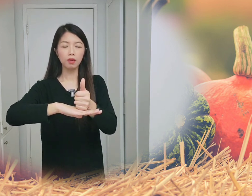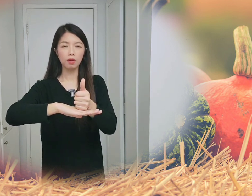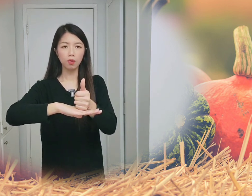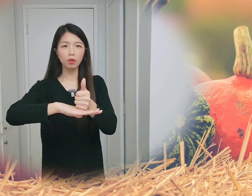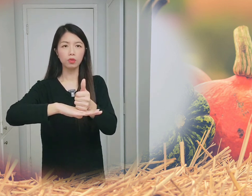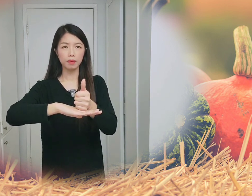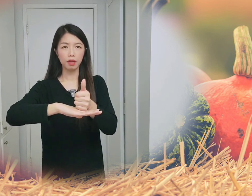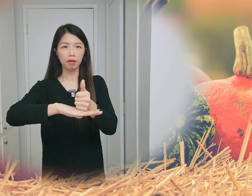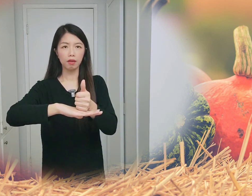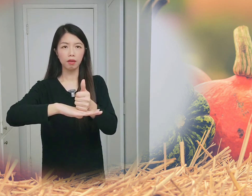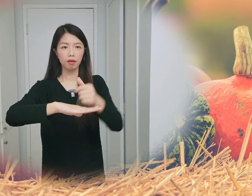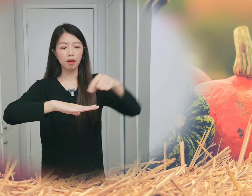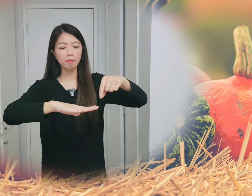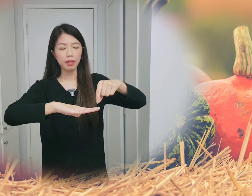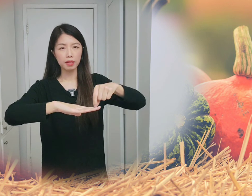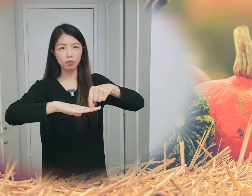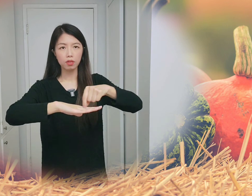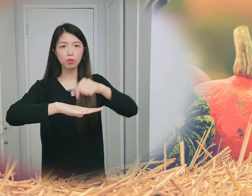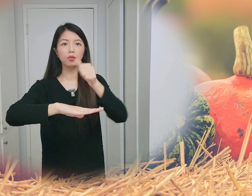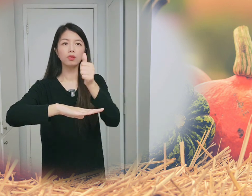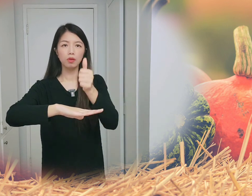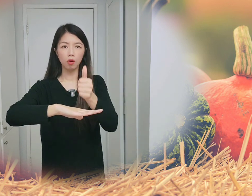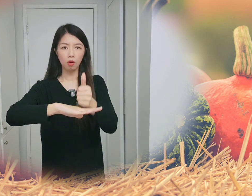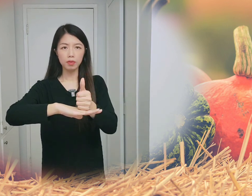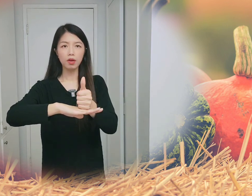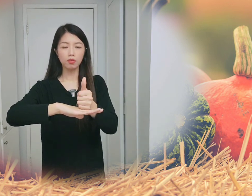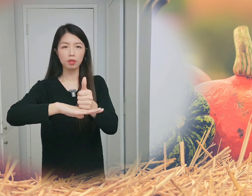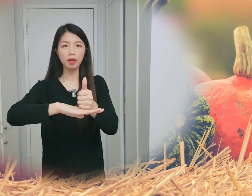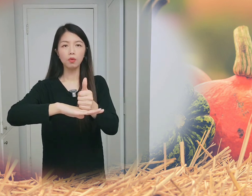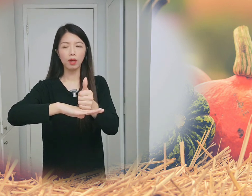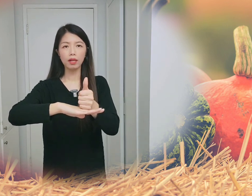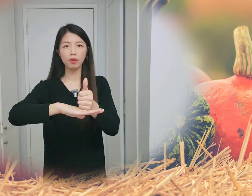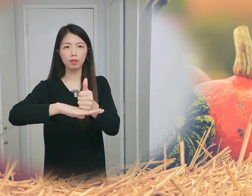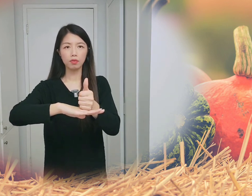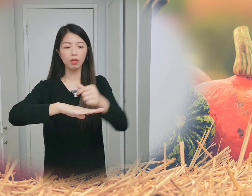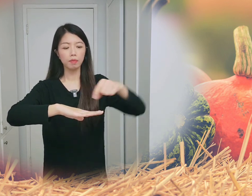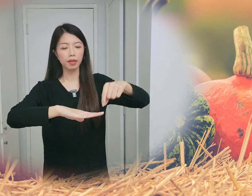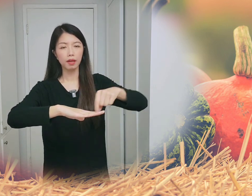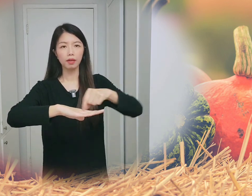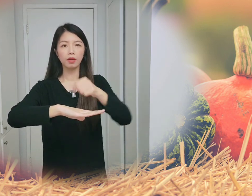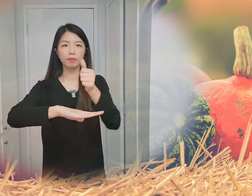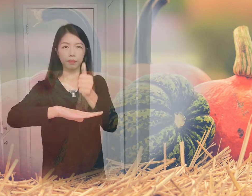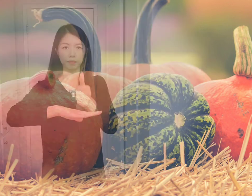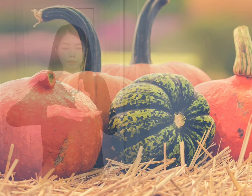등에 올려놓으시면 돼요. 반지 해주시고 엄지 세워주시면 왕이라고 하는 뜻의 수어가